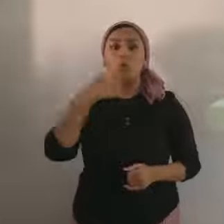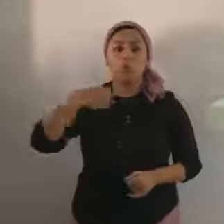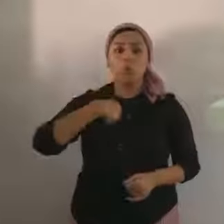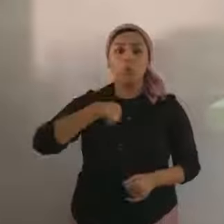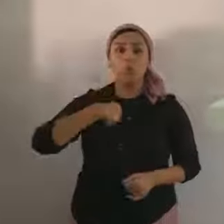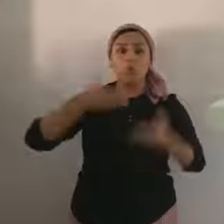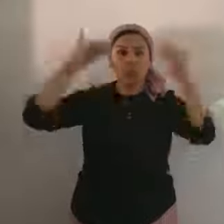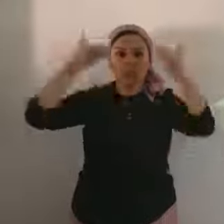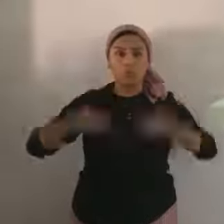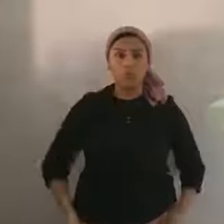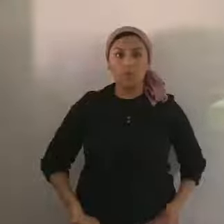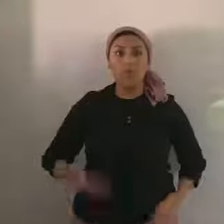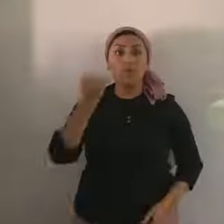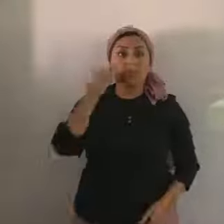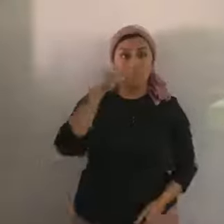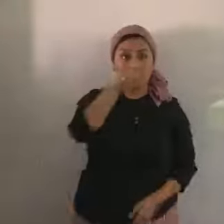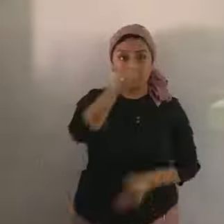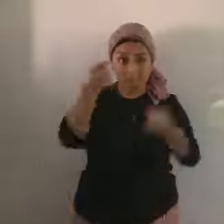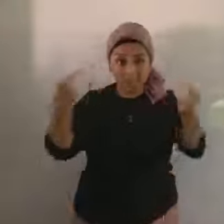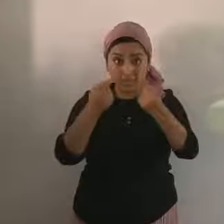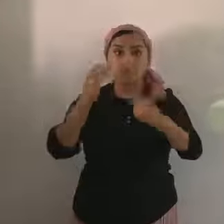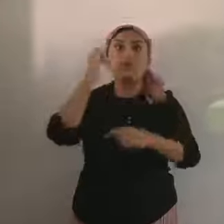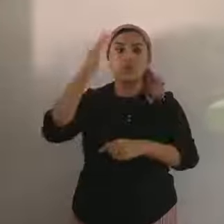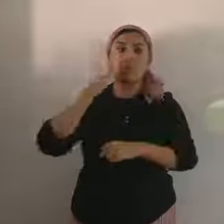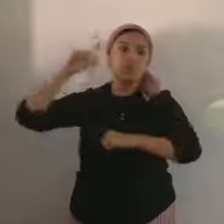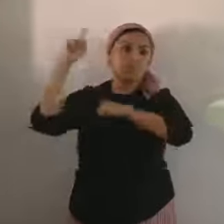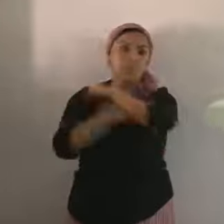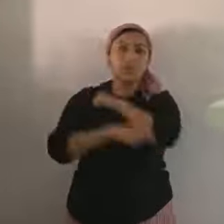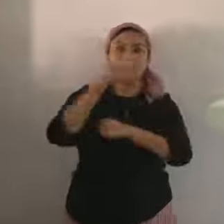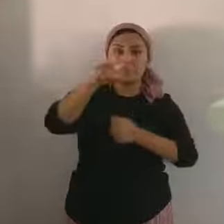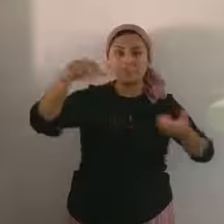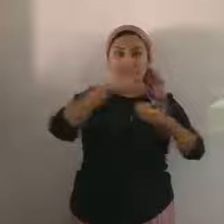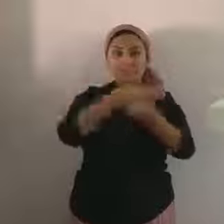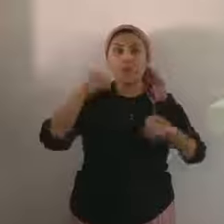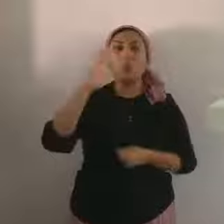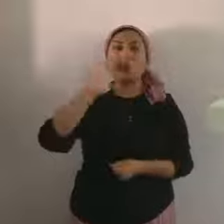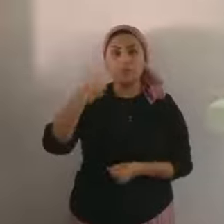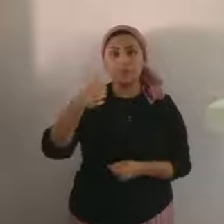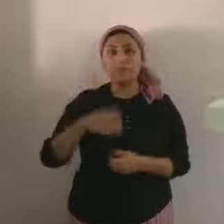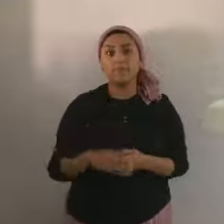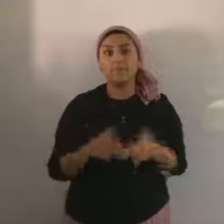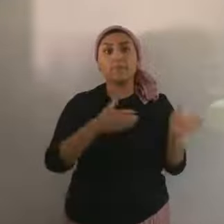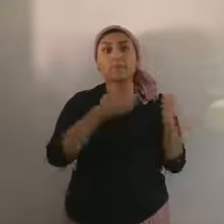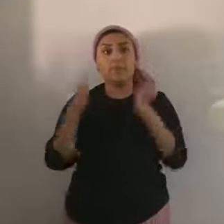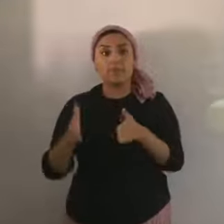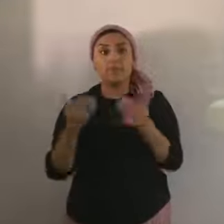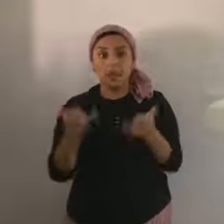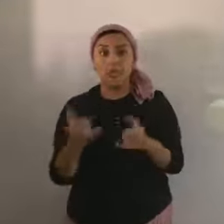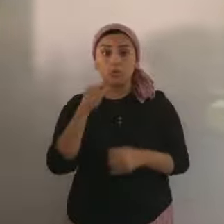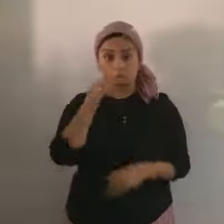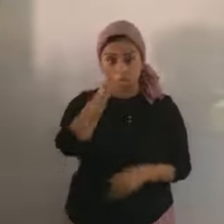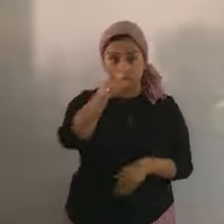de nosotros si pecaremos. Por eso guardamos en santidad. Entonces, tú eres templo del Ruach HaKodesh. No